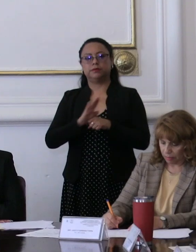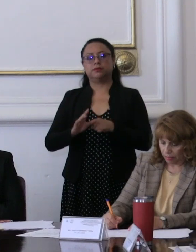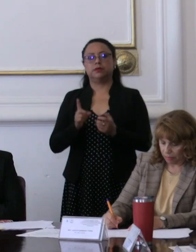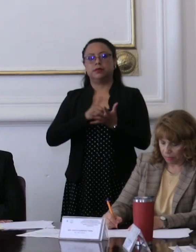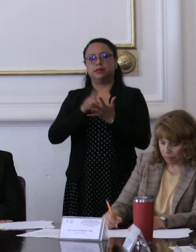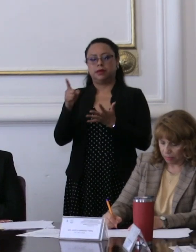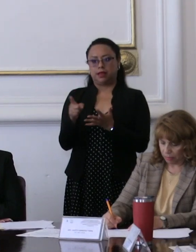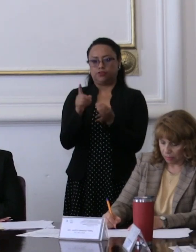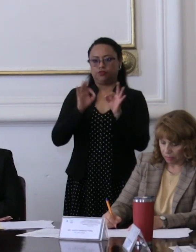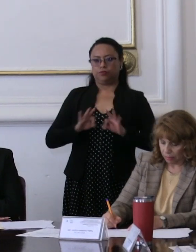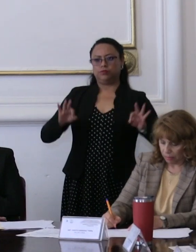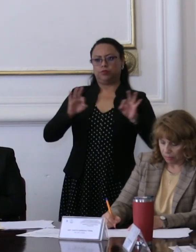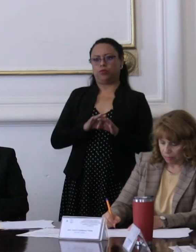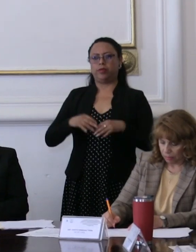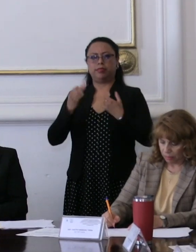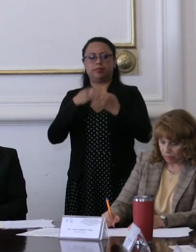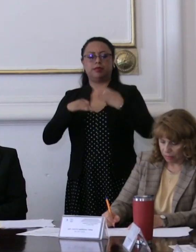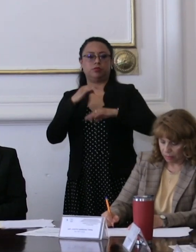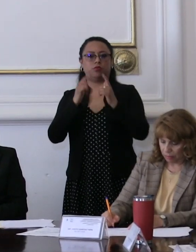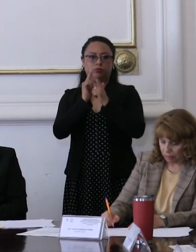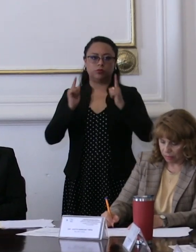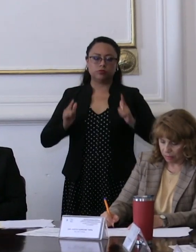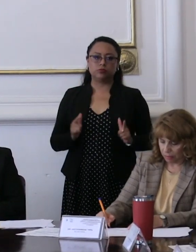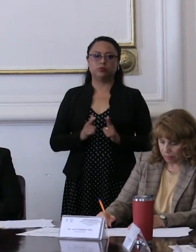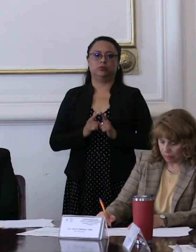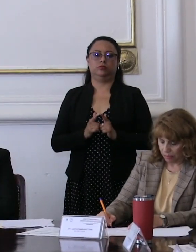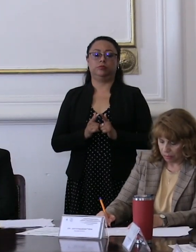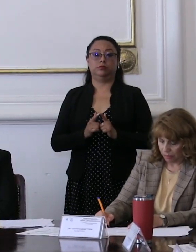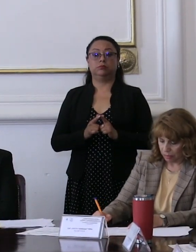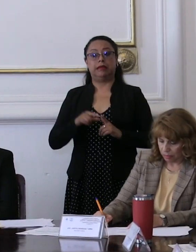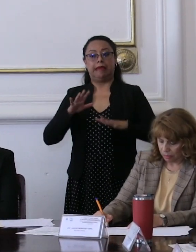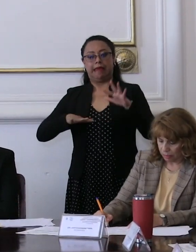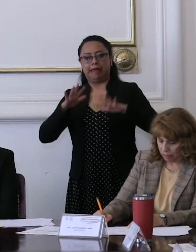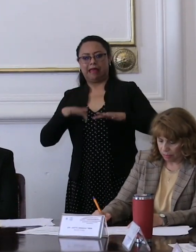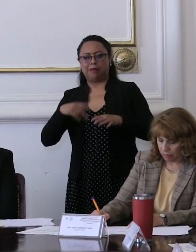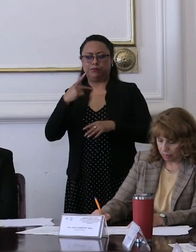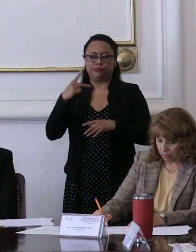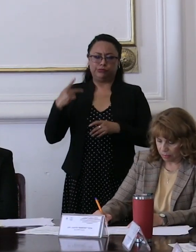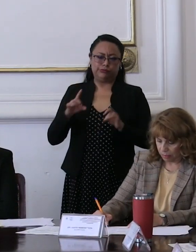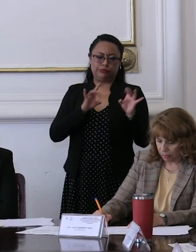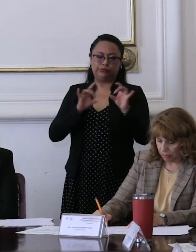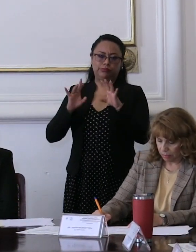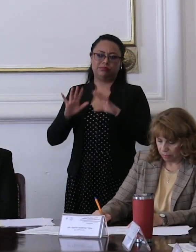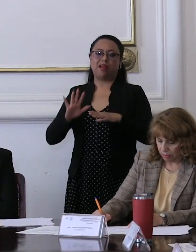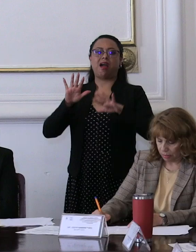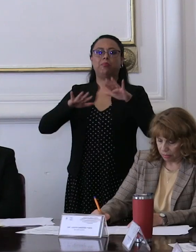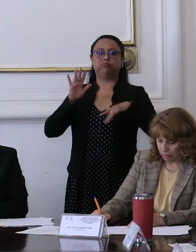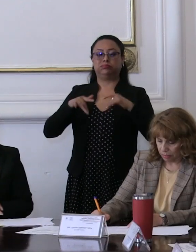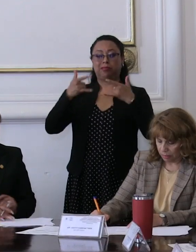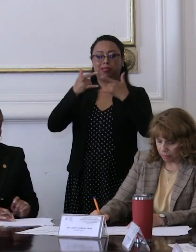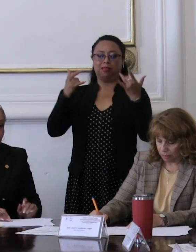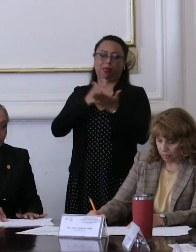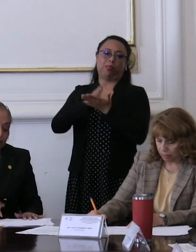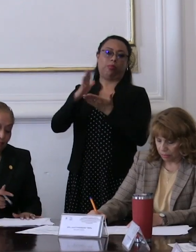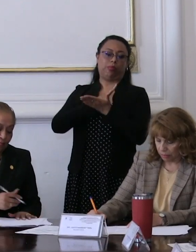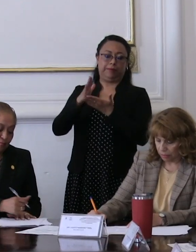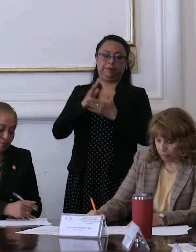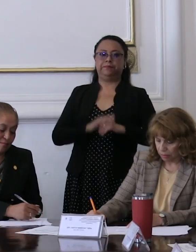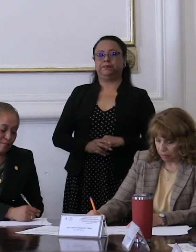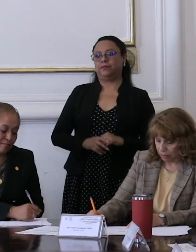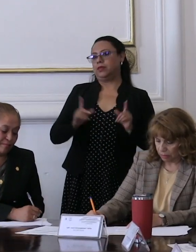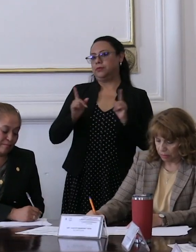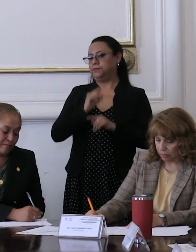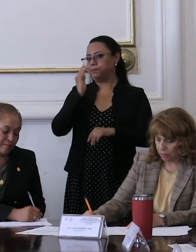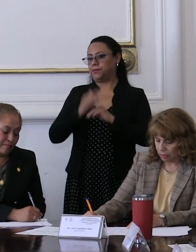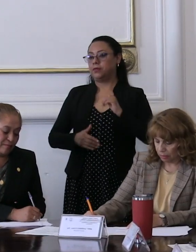derechos fundamentales de los grupos poblacionales que por sus condiciones han sido históricamente vulnerables. En conclusión, hago votos